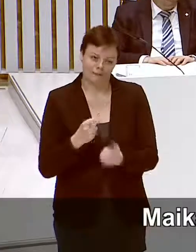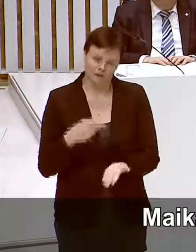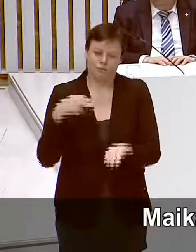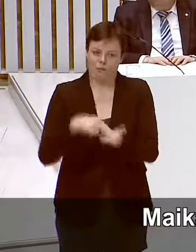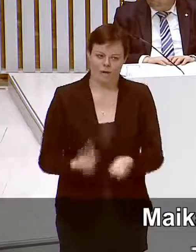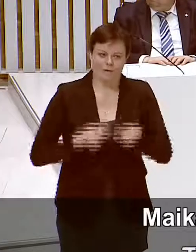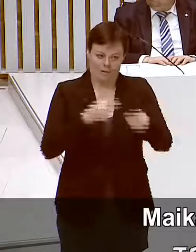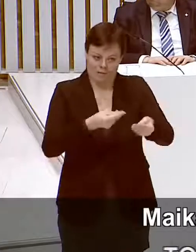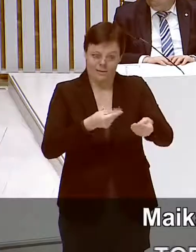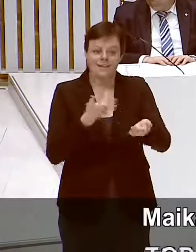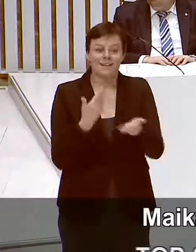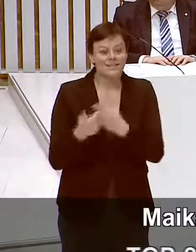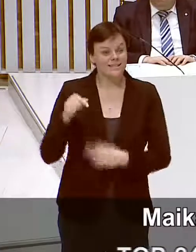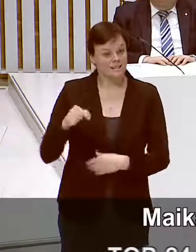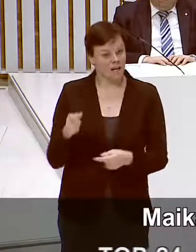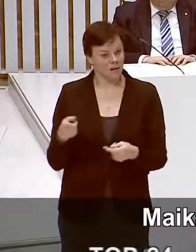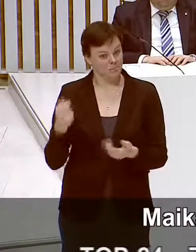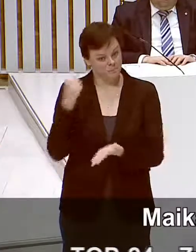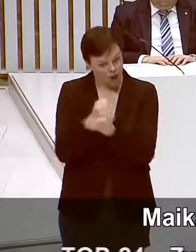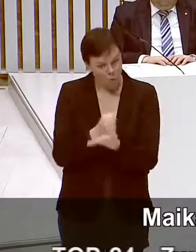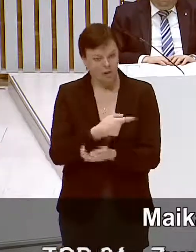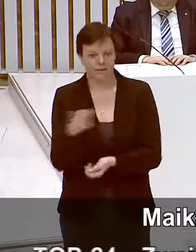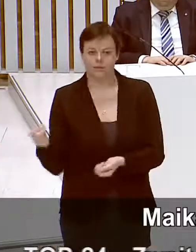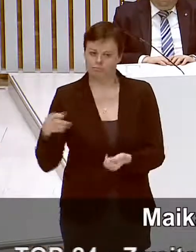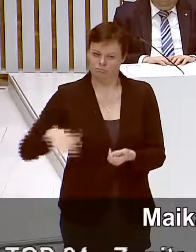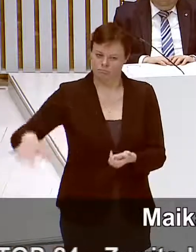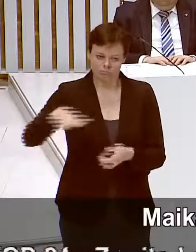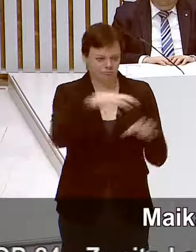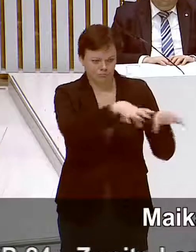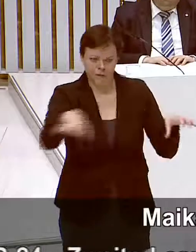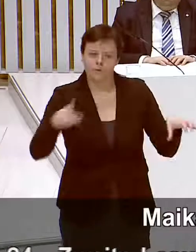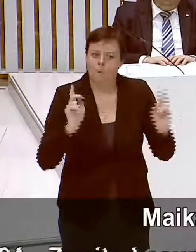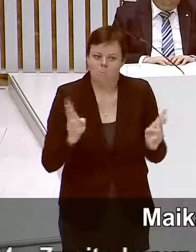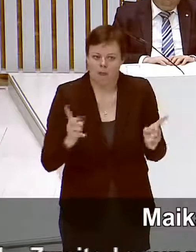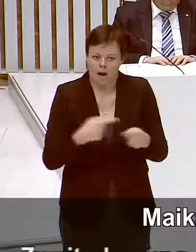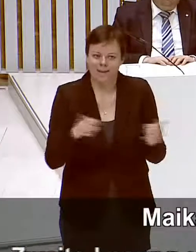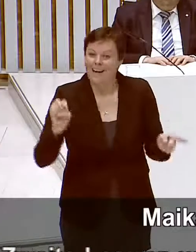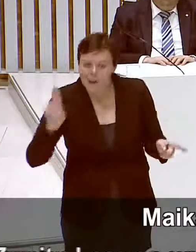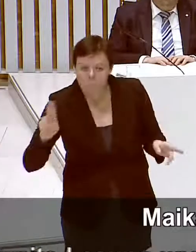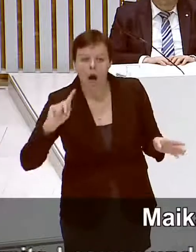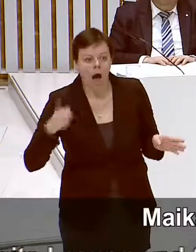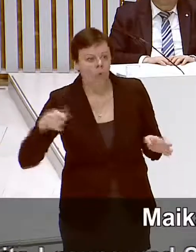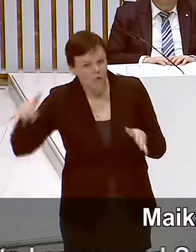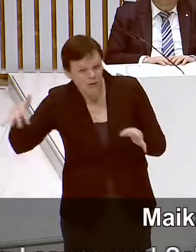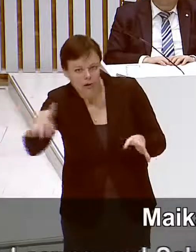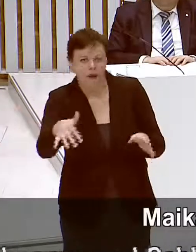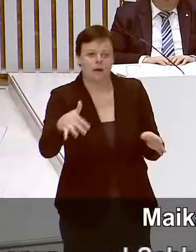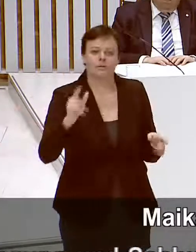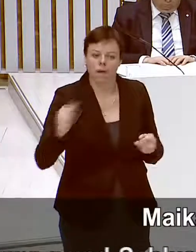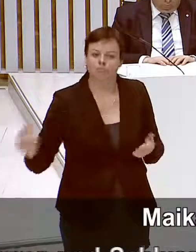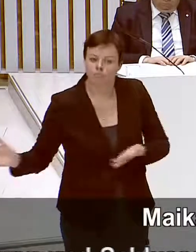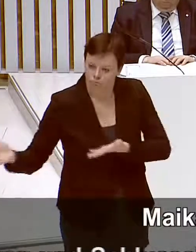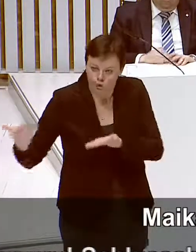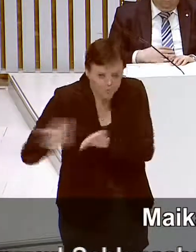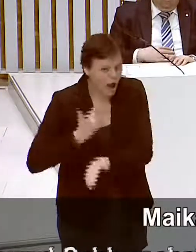wie in einigen anderen Staaten der Europäischen Union schon üblich, weitgehend eingespart werden können. Das